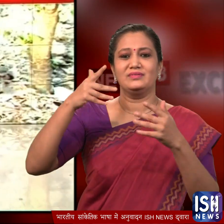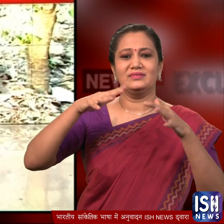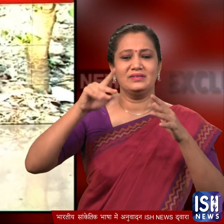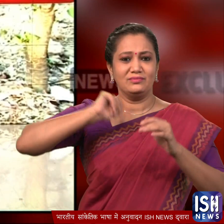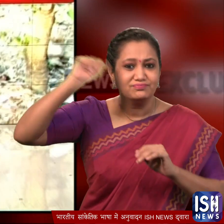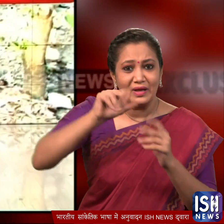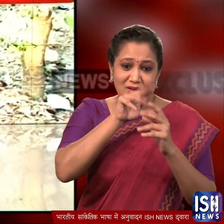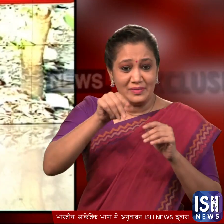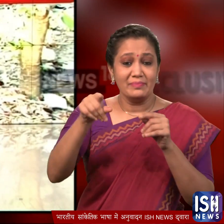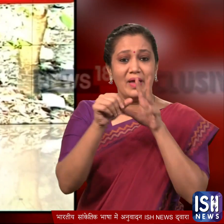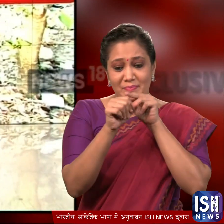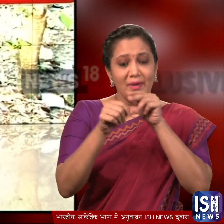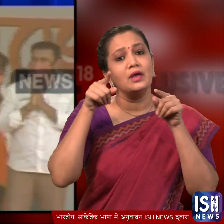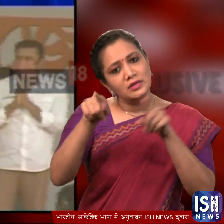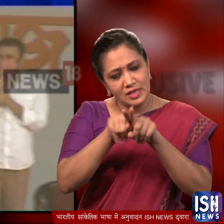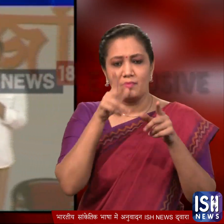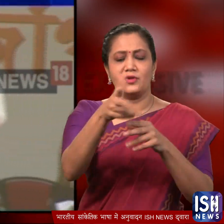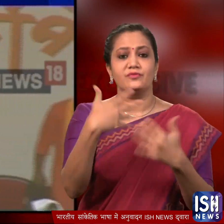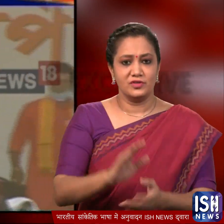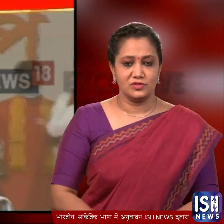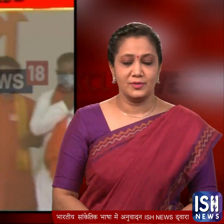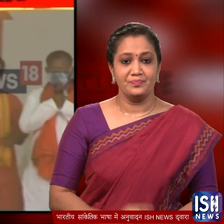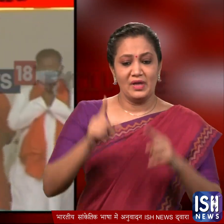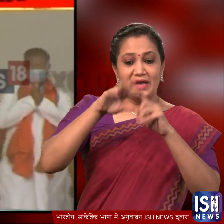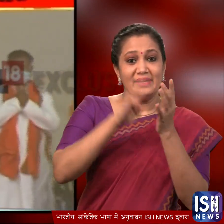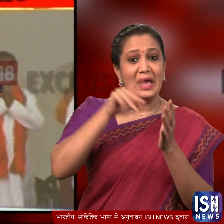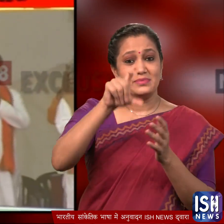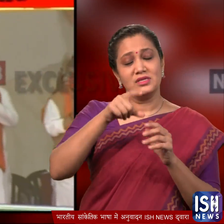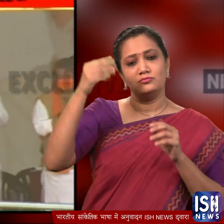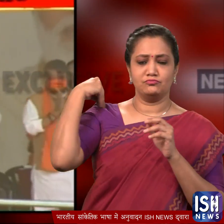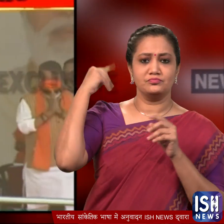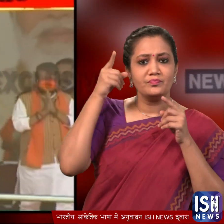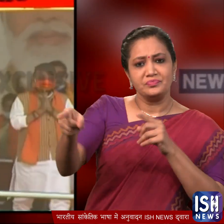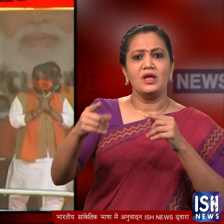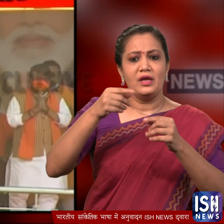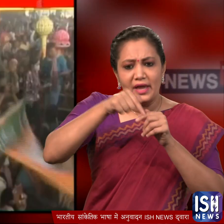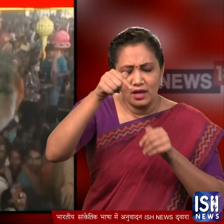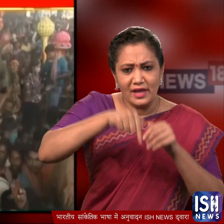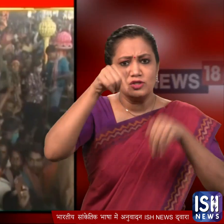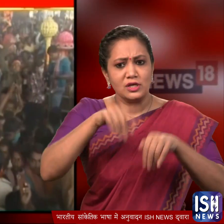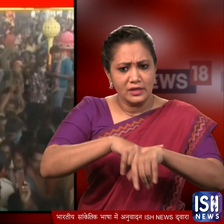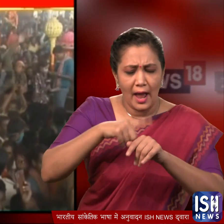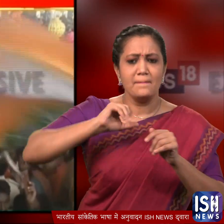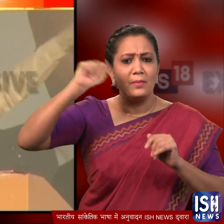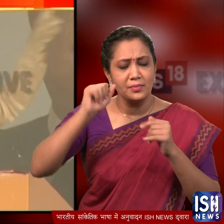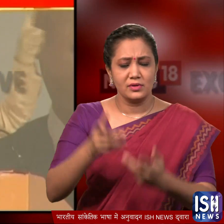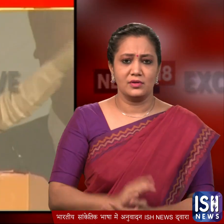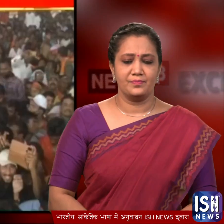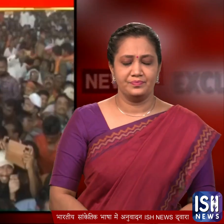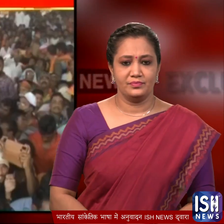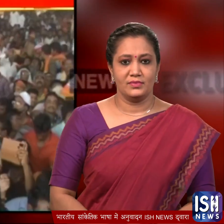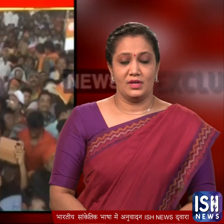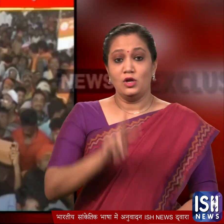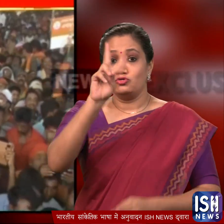बम फेंके जाने की घटना का जिक्र किया और तृणमूल कांग्रेस पर चुनाव के दौरान हिंसा का इस्तेमाल करने का आरोप लगाया।